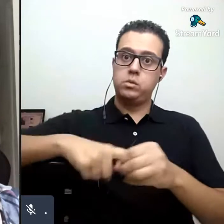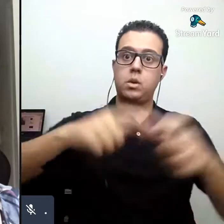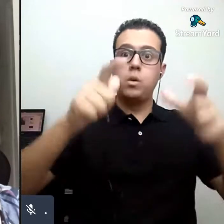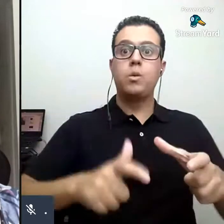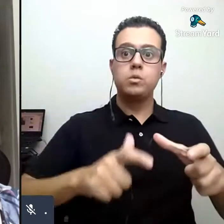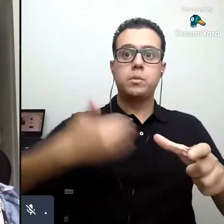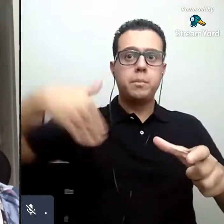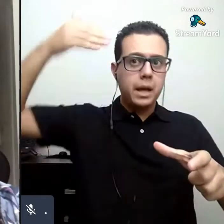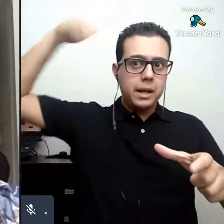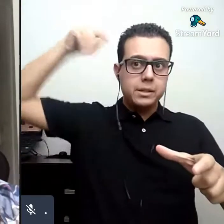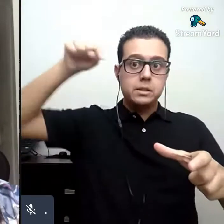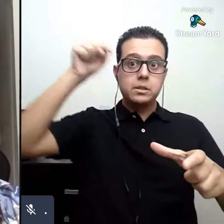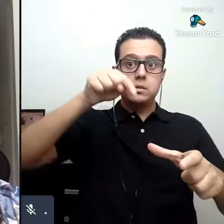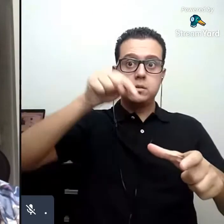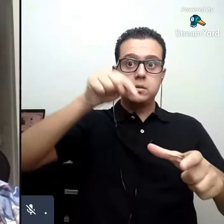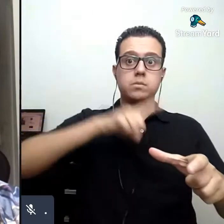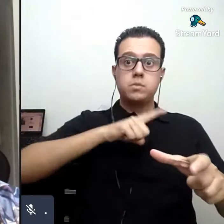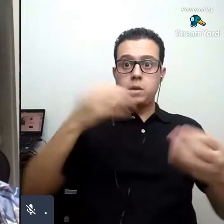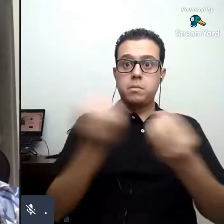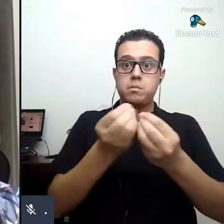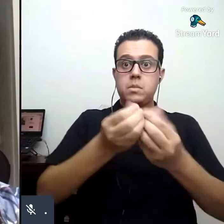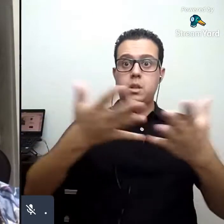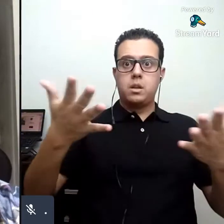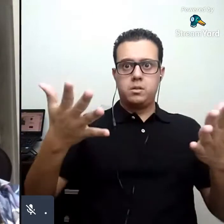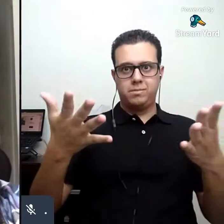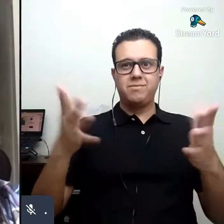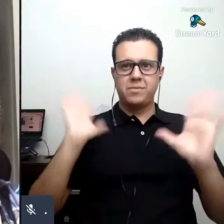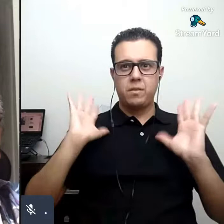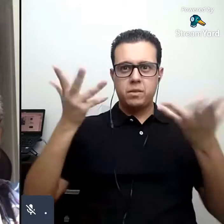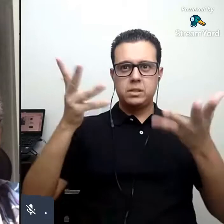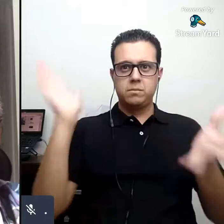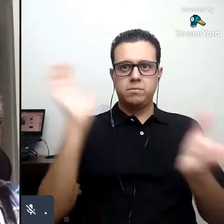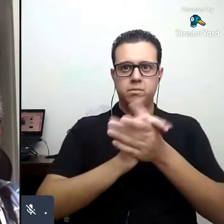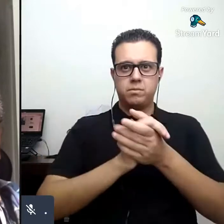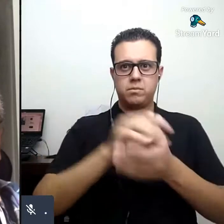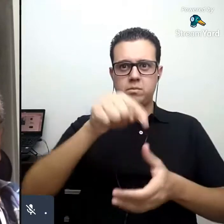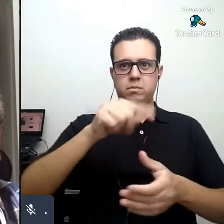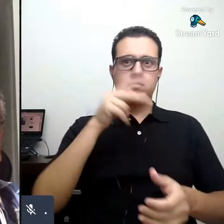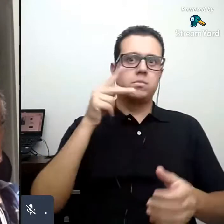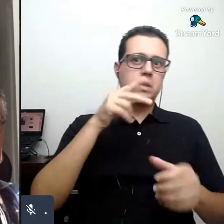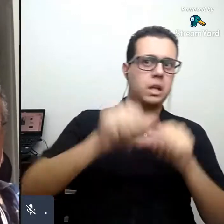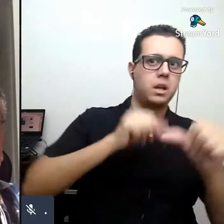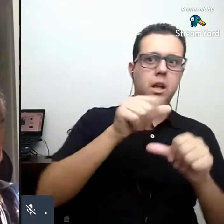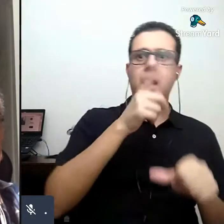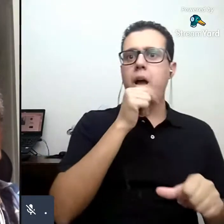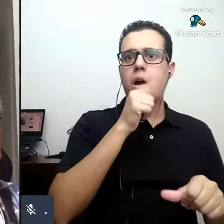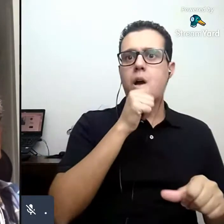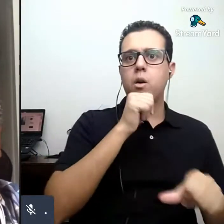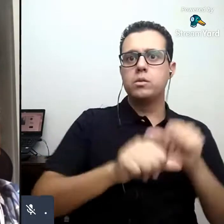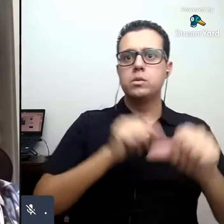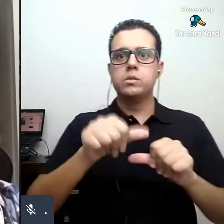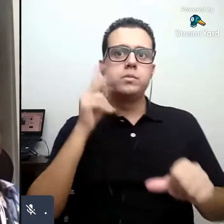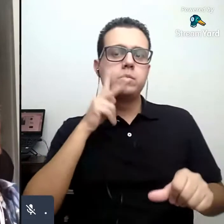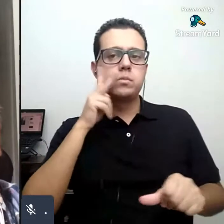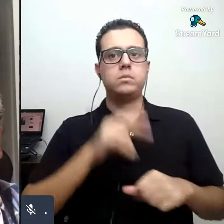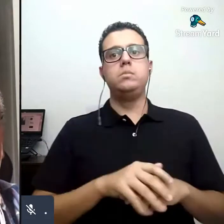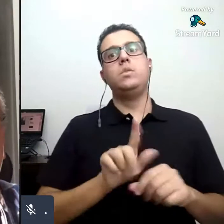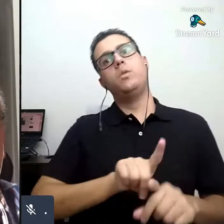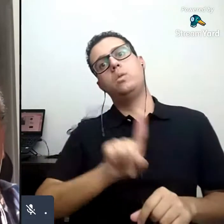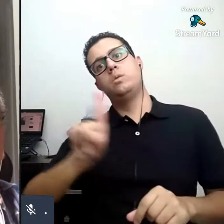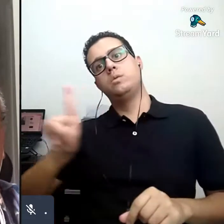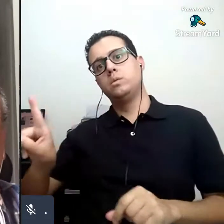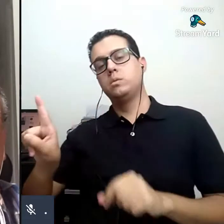daqueles jovens que acabou o vinho. Ele foi para Jerusalém para o evento da Páscoa. Muitos